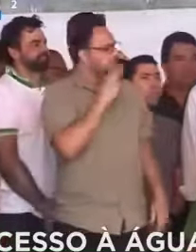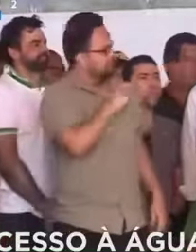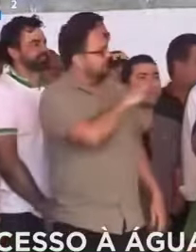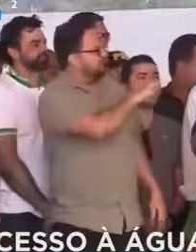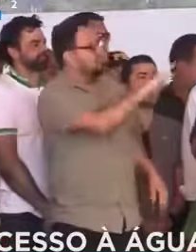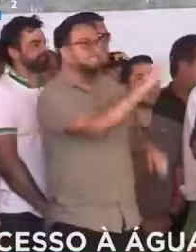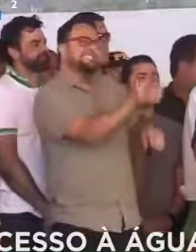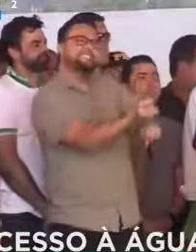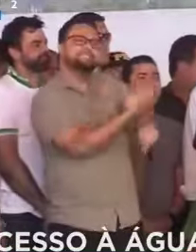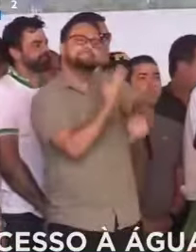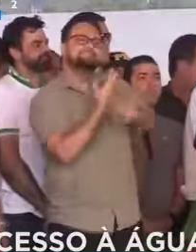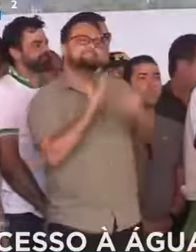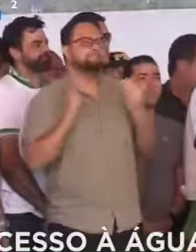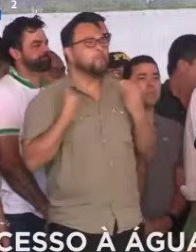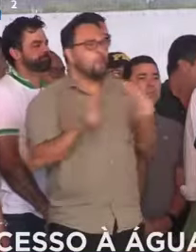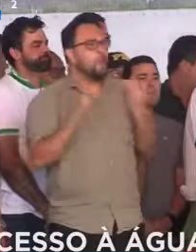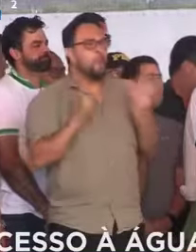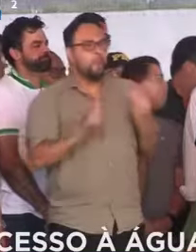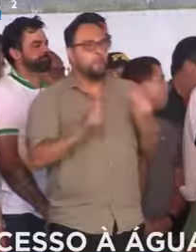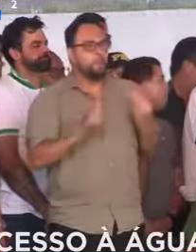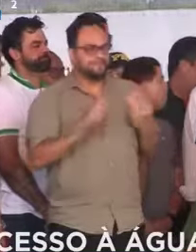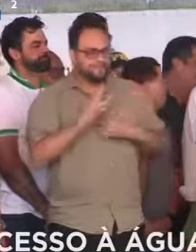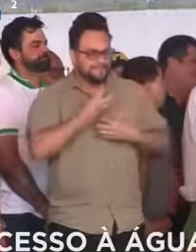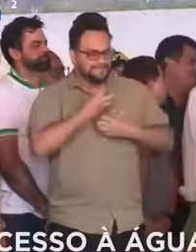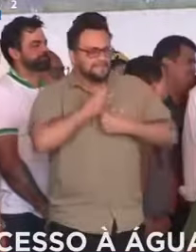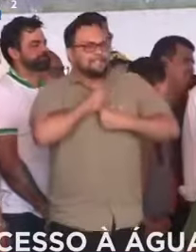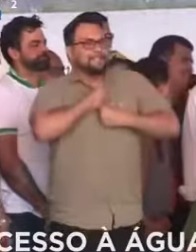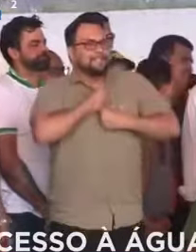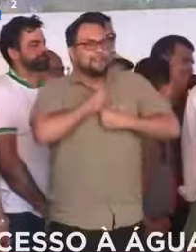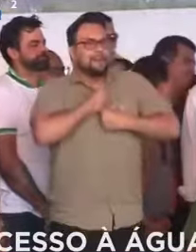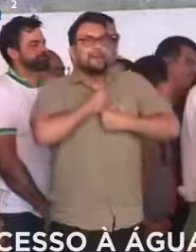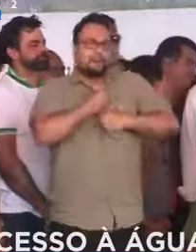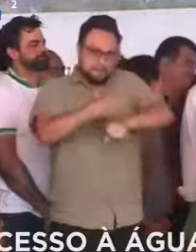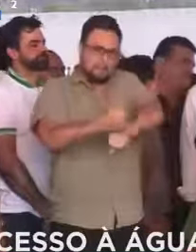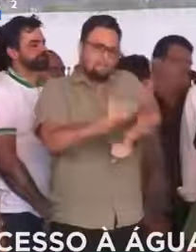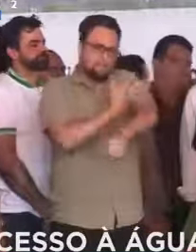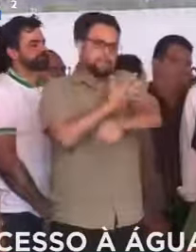Como não se emocionar, como Rogério Marinho, numa oportunidade...